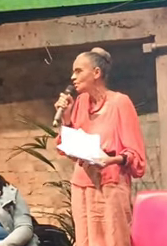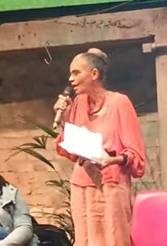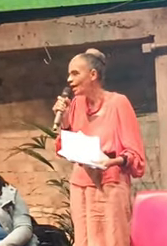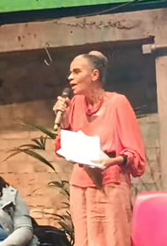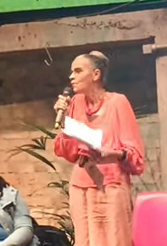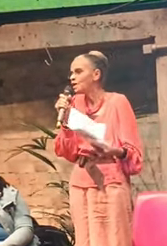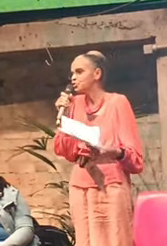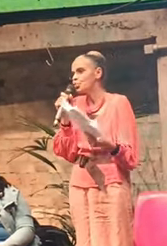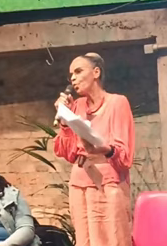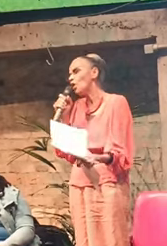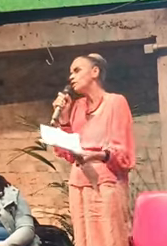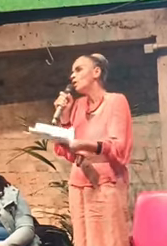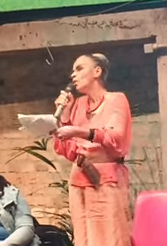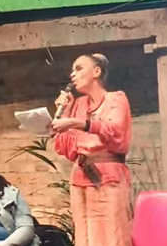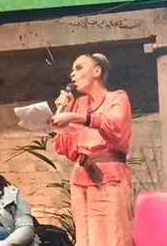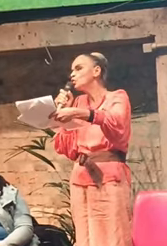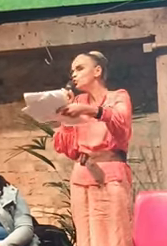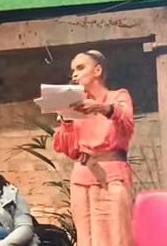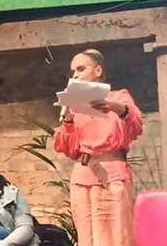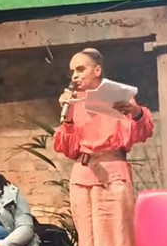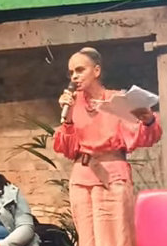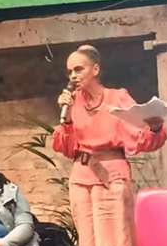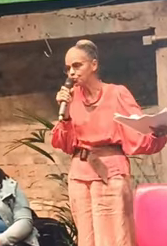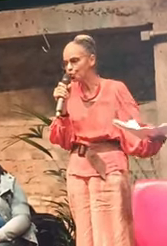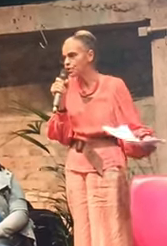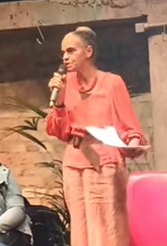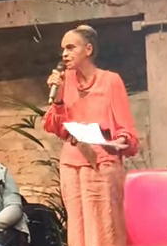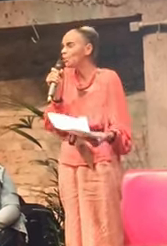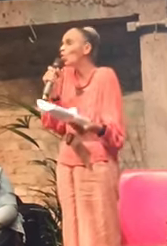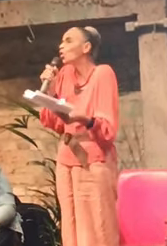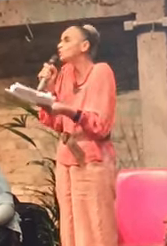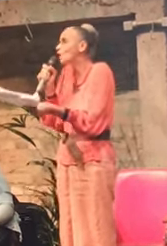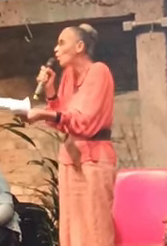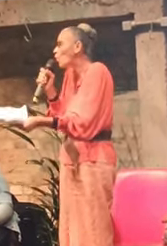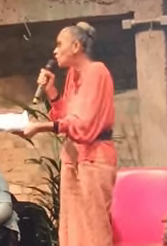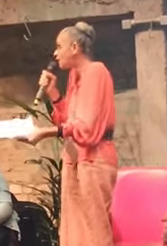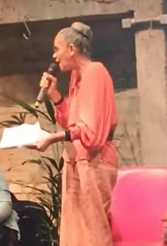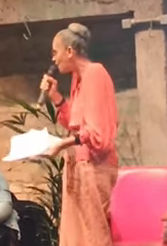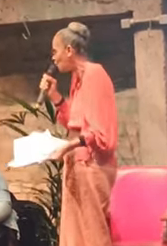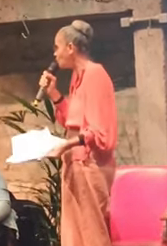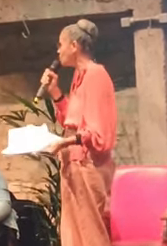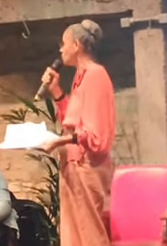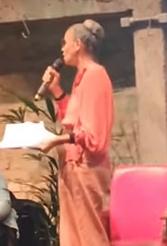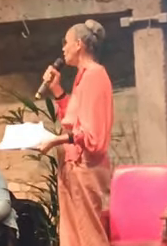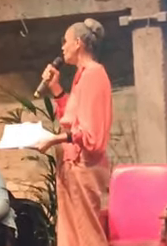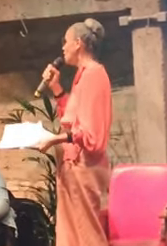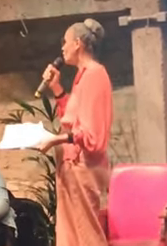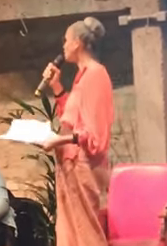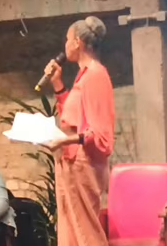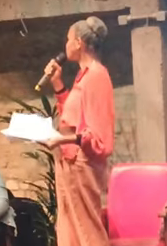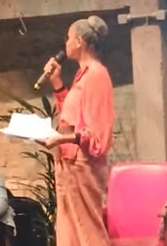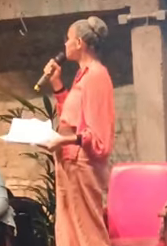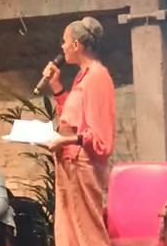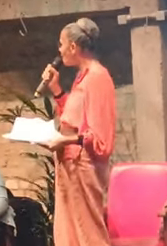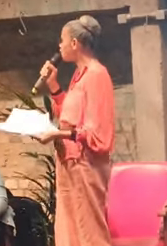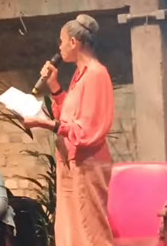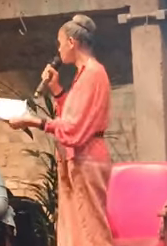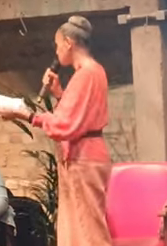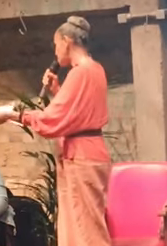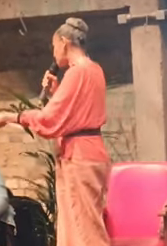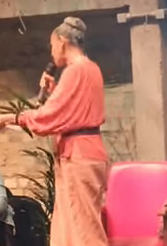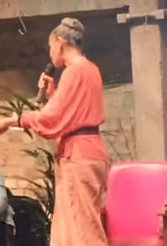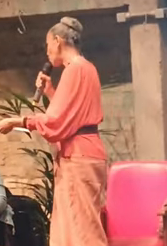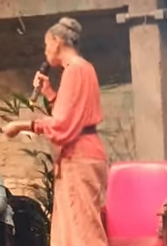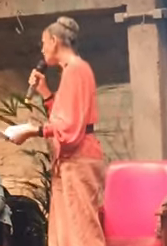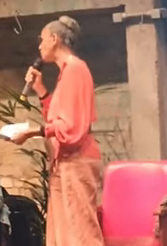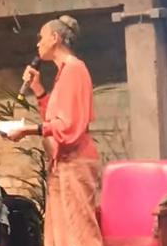sustentabilidade, né, pressupõe um conjunto de questões que mudam o modelo. Quando a gente diz, a gente